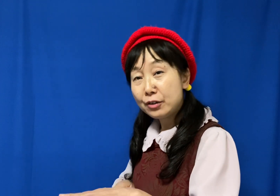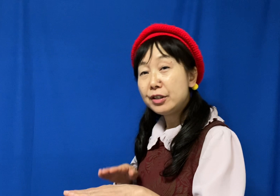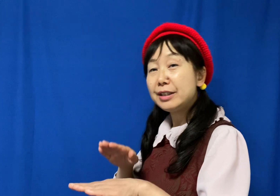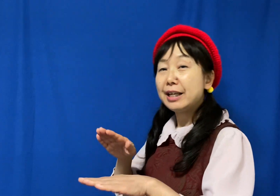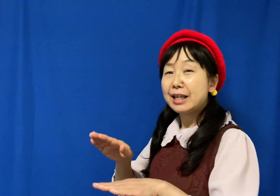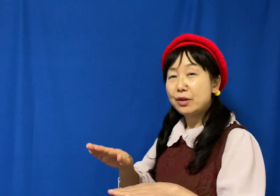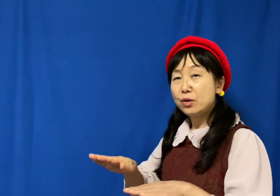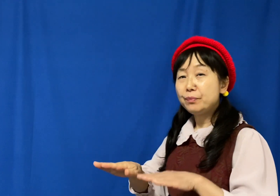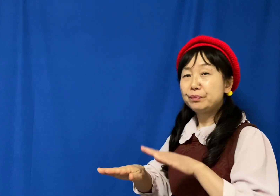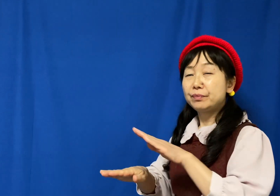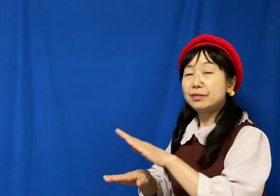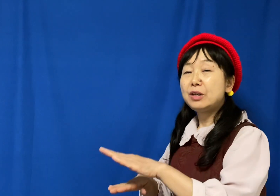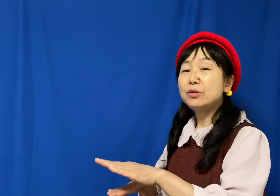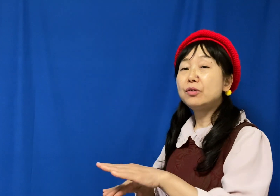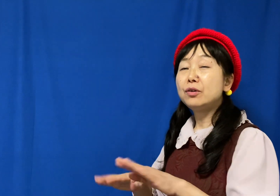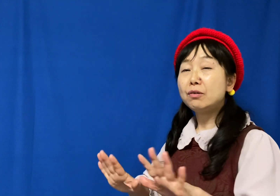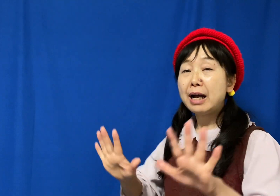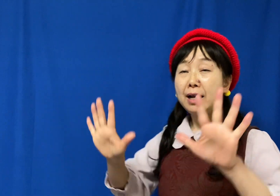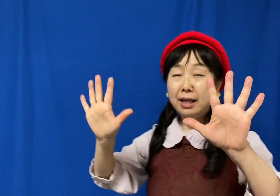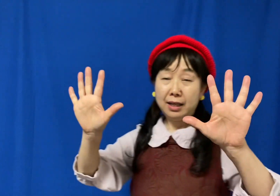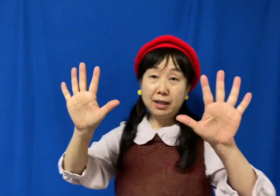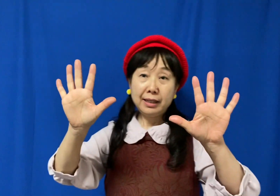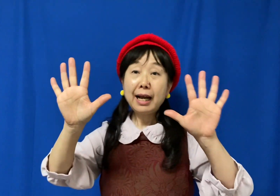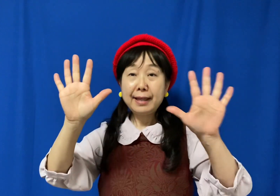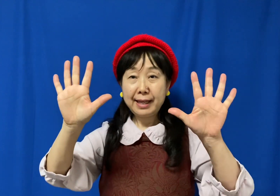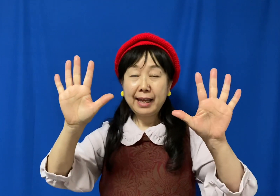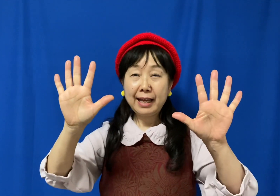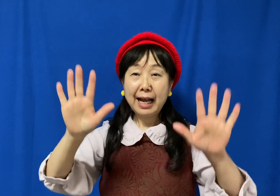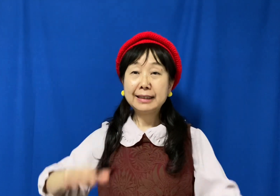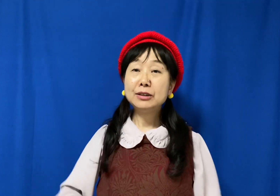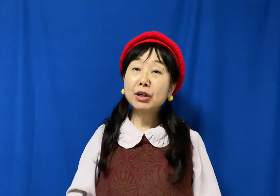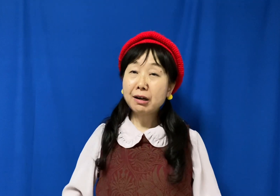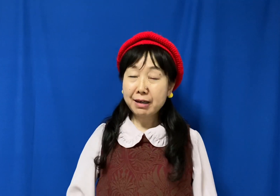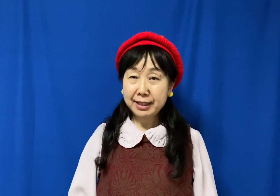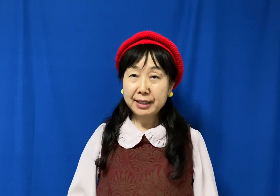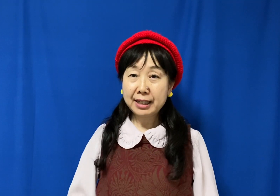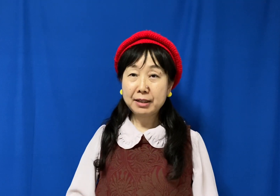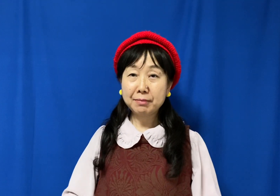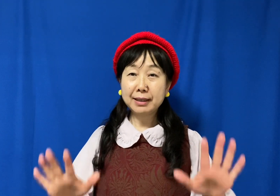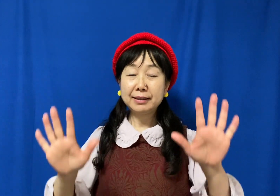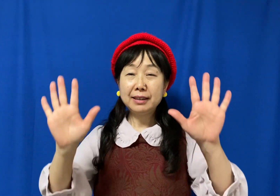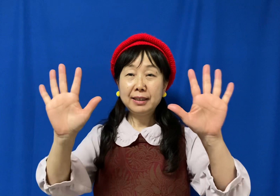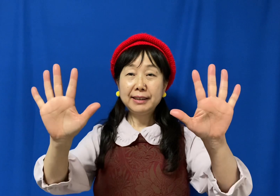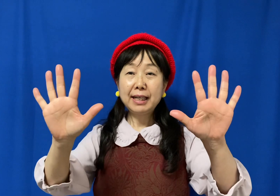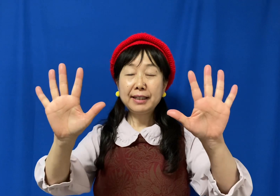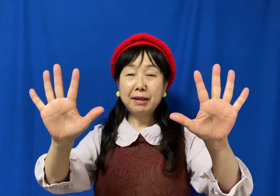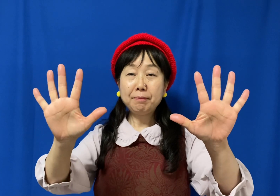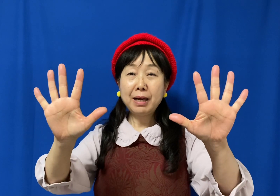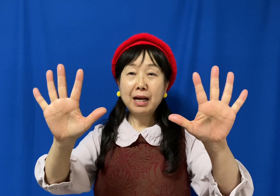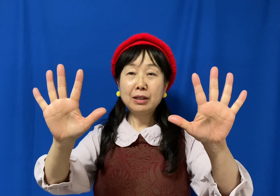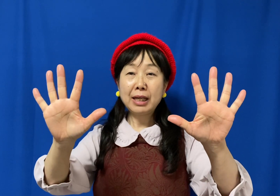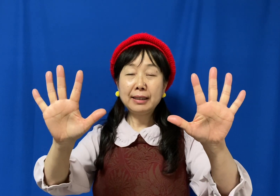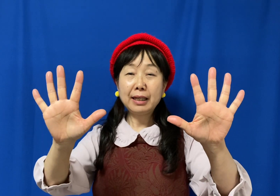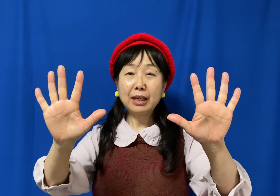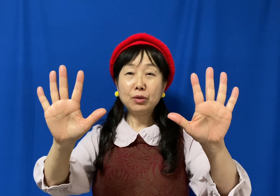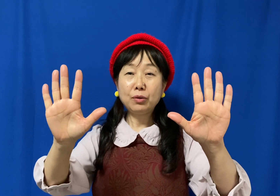いていたよっていうところは手がね、足の代わりになります。じゃんけんパーなんだけど、これ